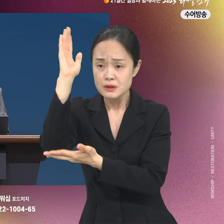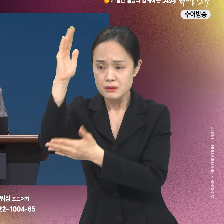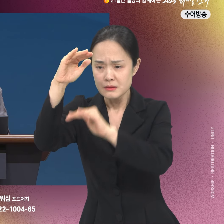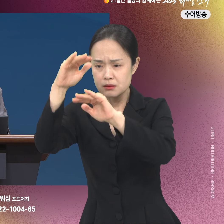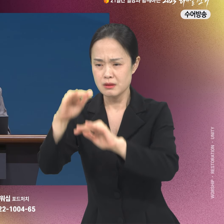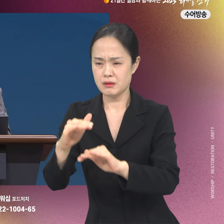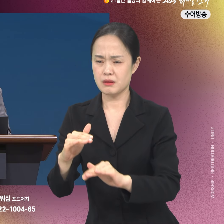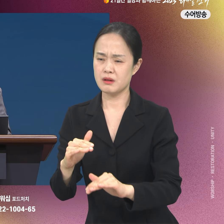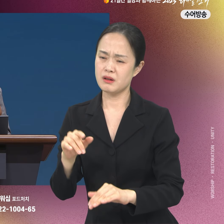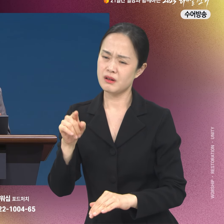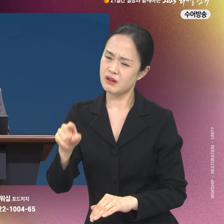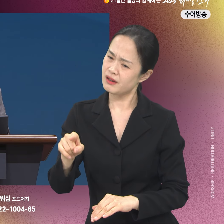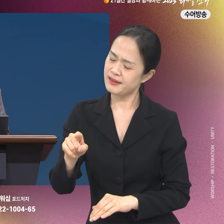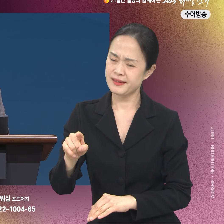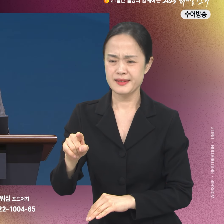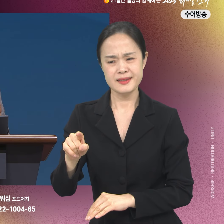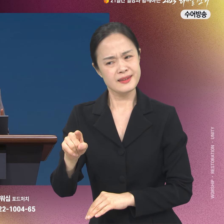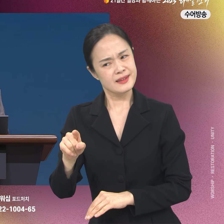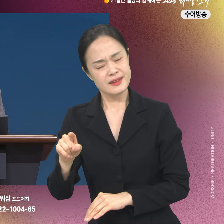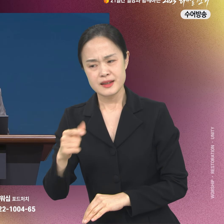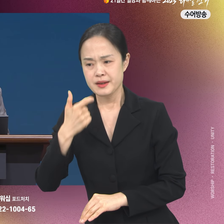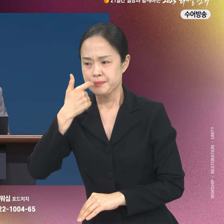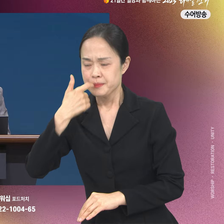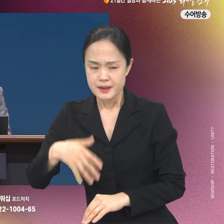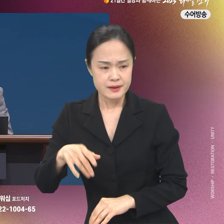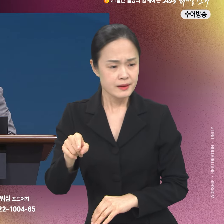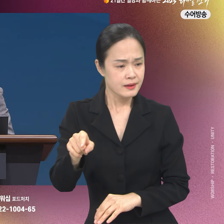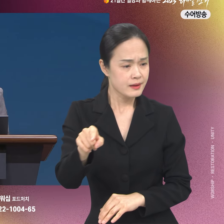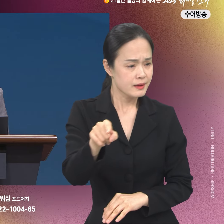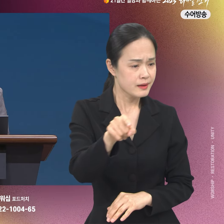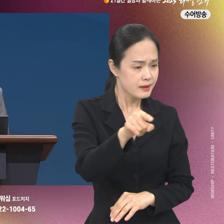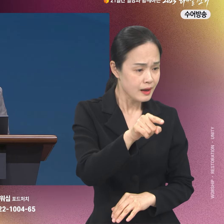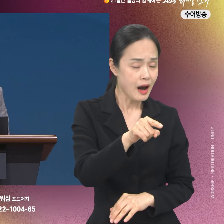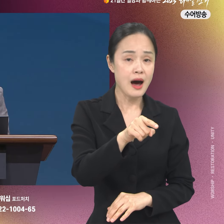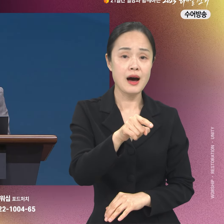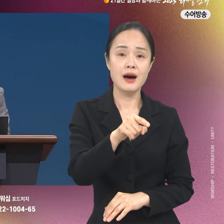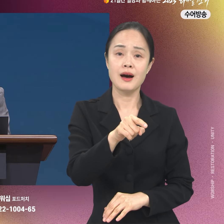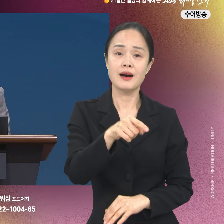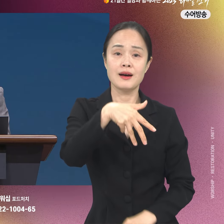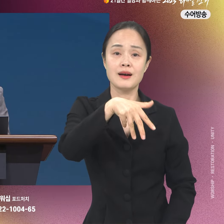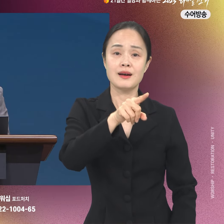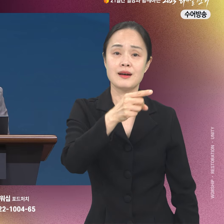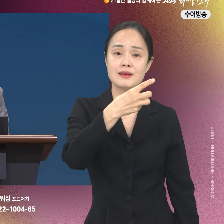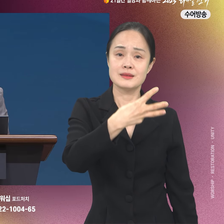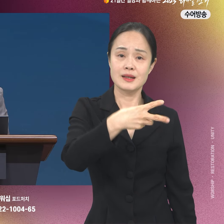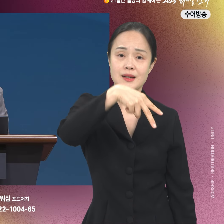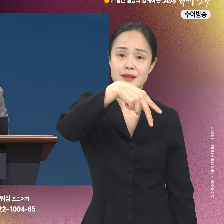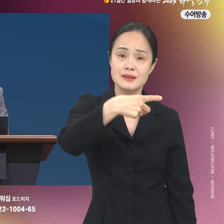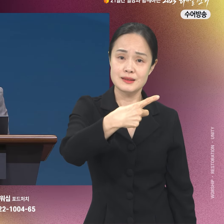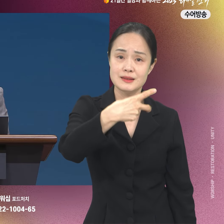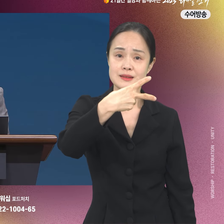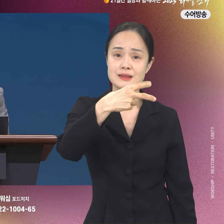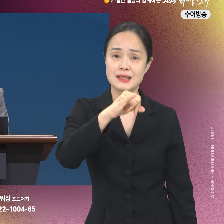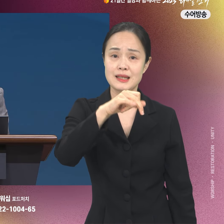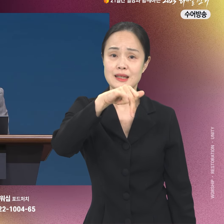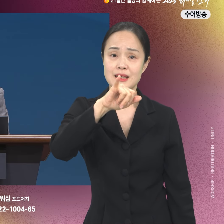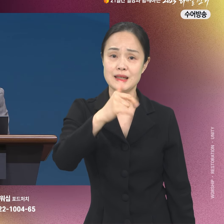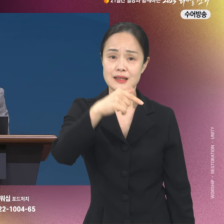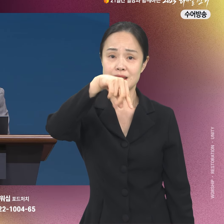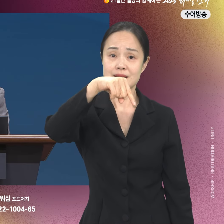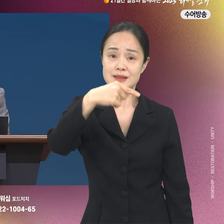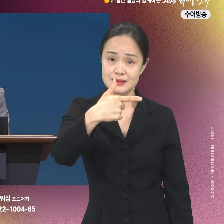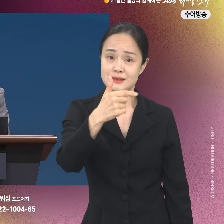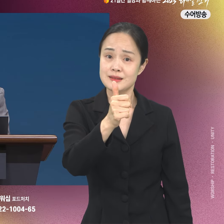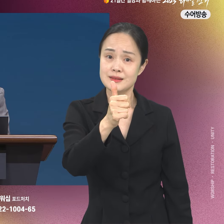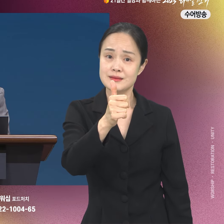플롯이고 그냥 그러면서 그들이 예수님 이야기를 약간 곁드는 정도 이야기를 계속 만들고 있었고 그리고